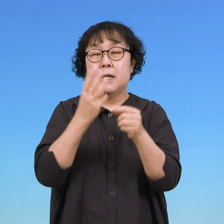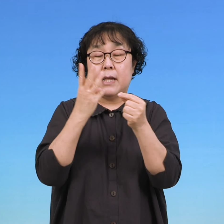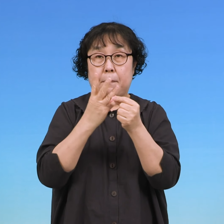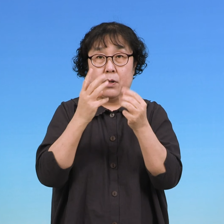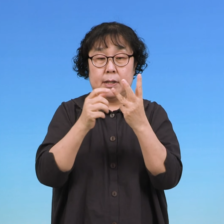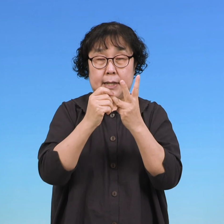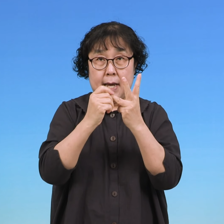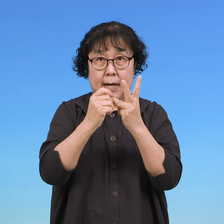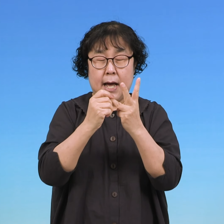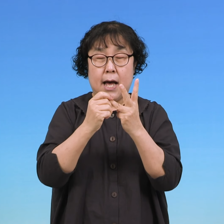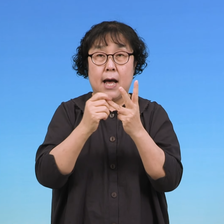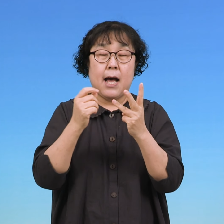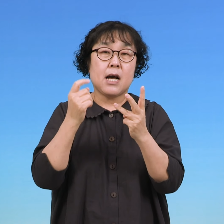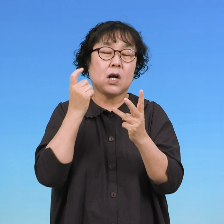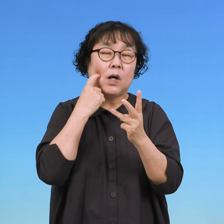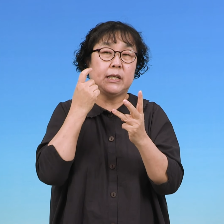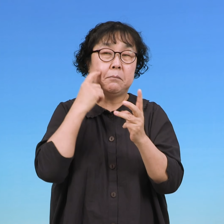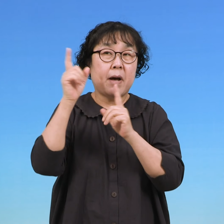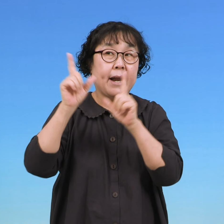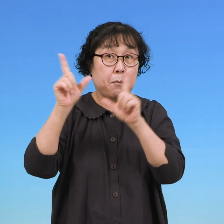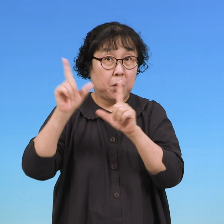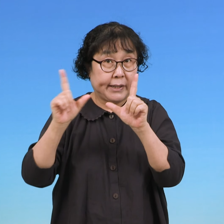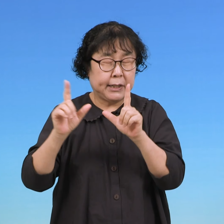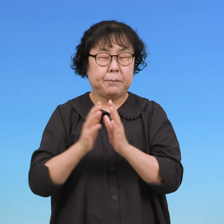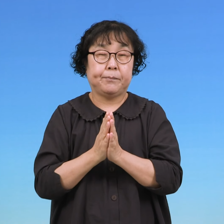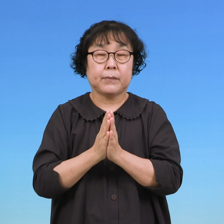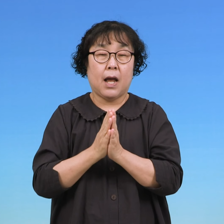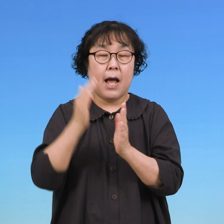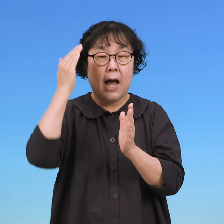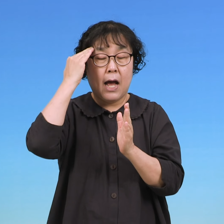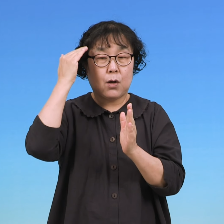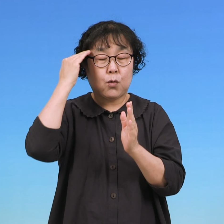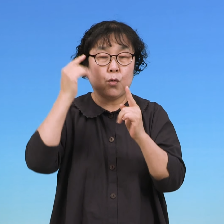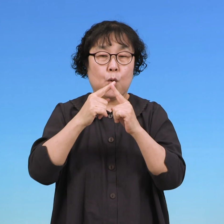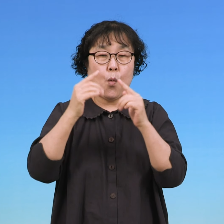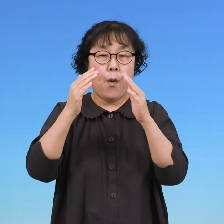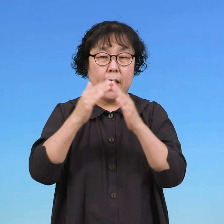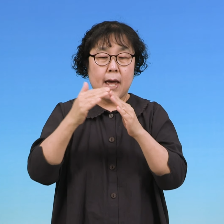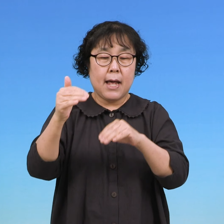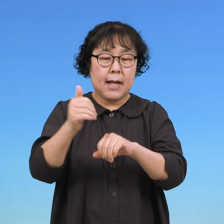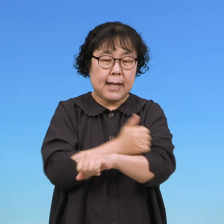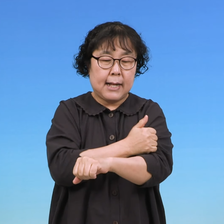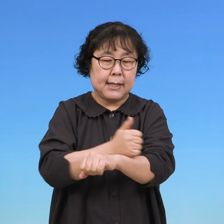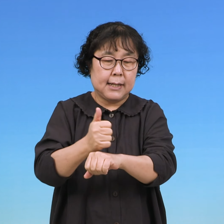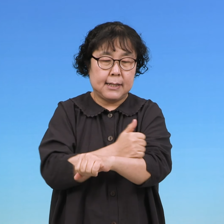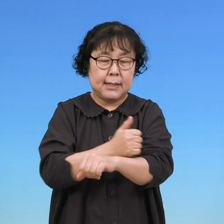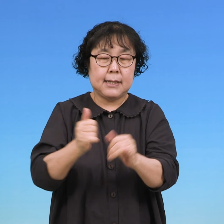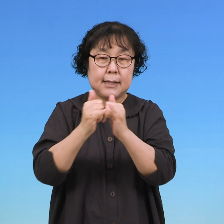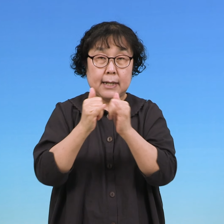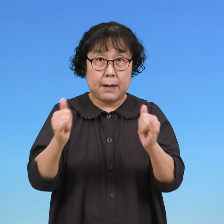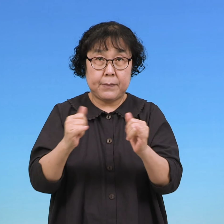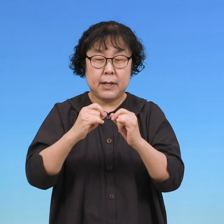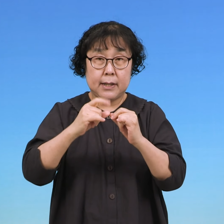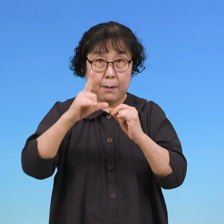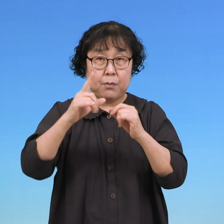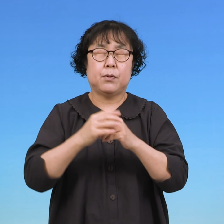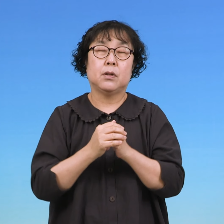번째로 허상입니다. 한국 교회에 몸 담고 있는 대부분의 평신도가 신앙과